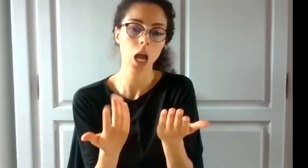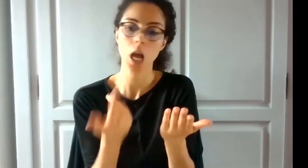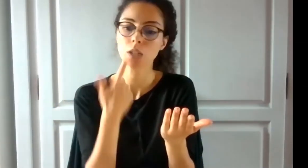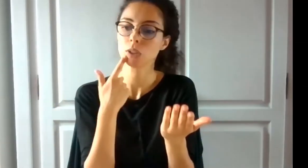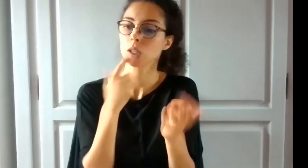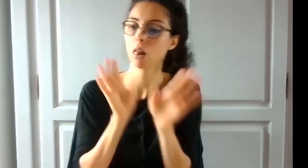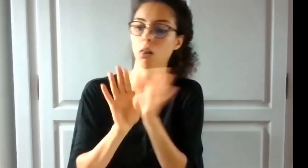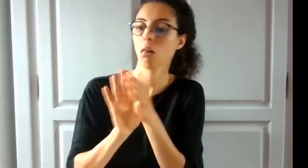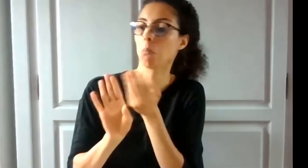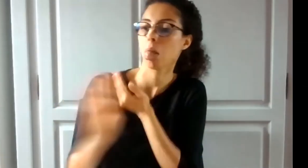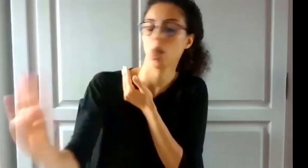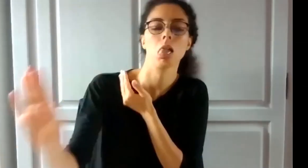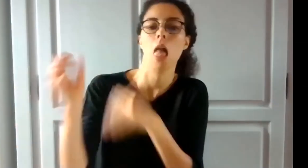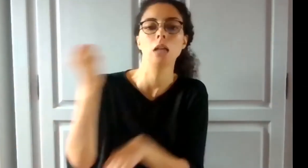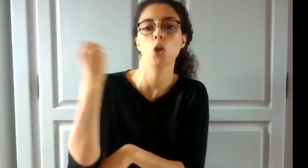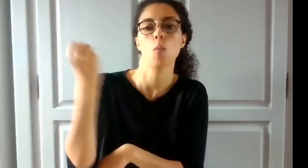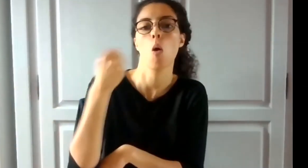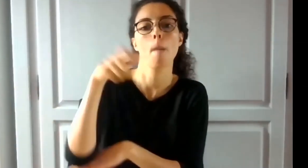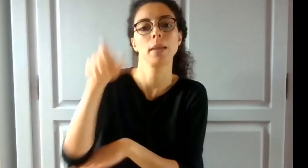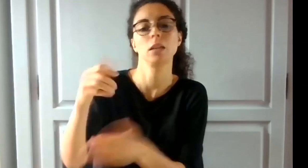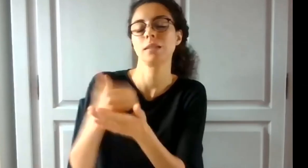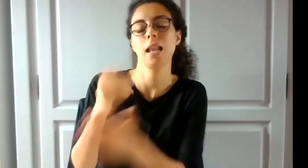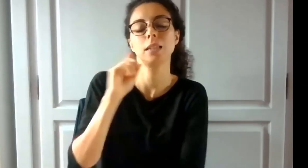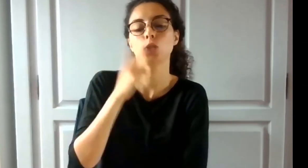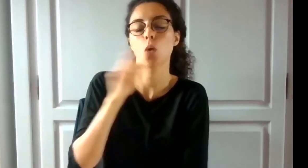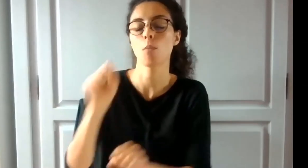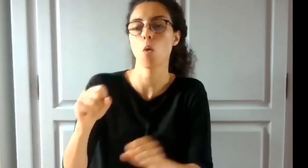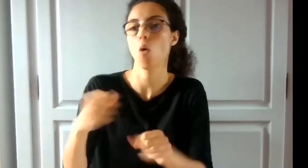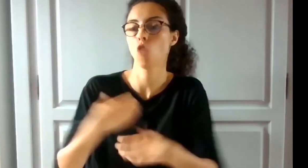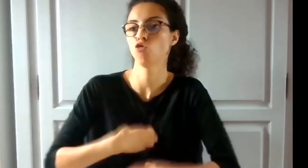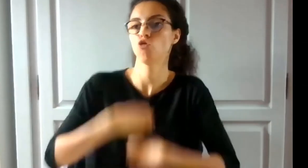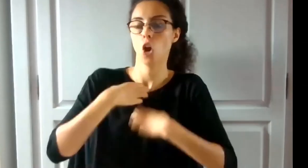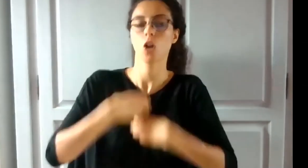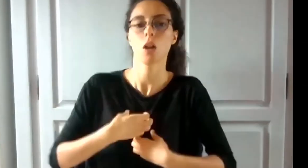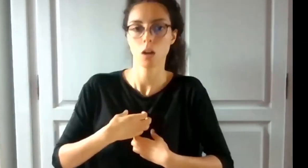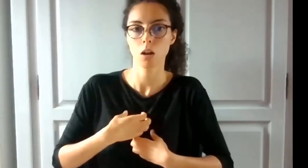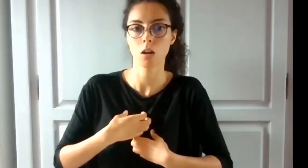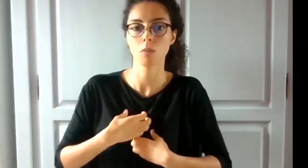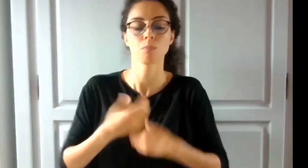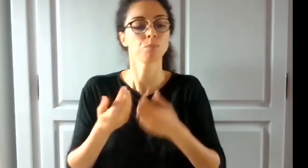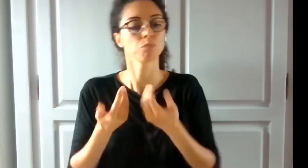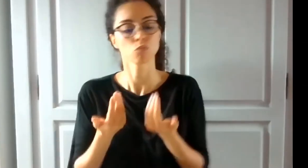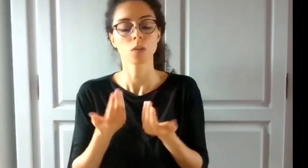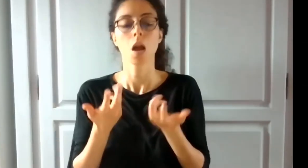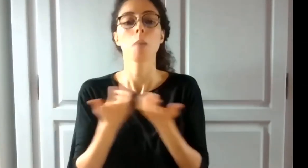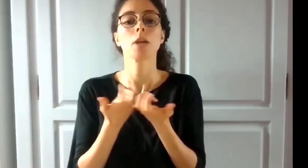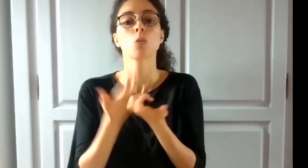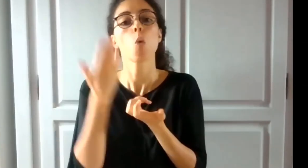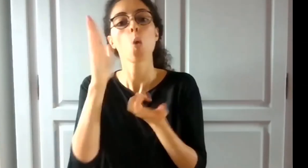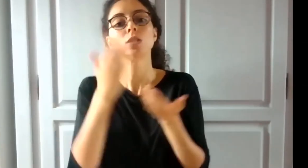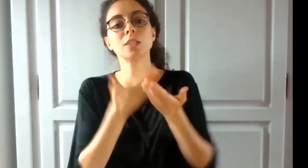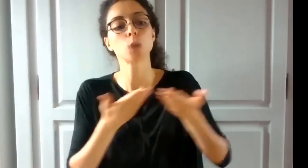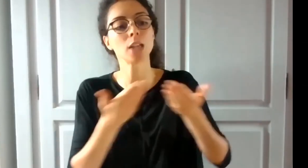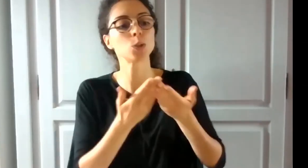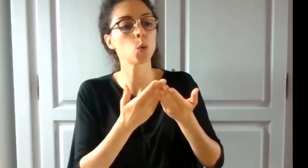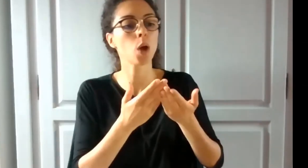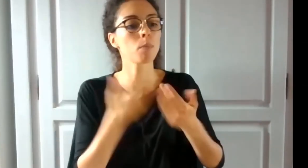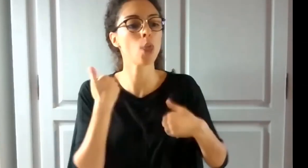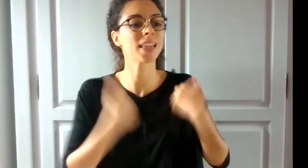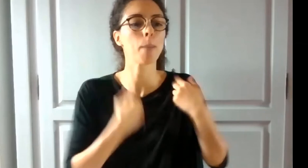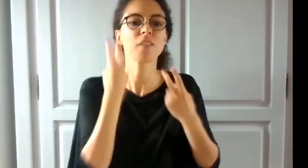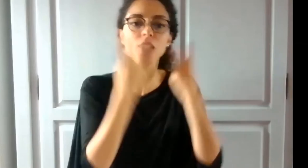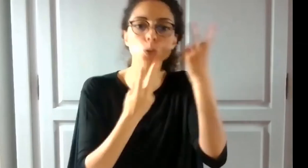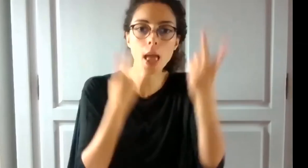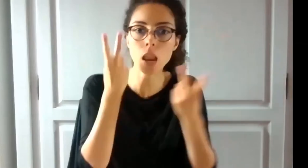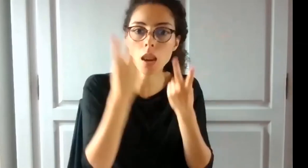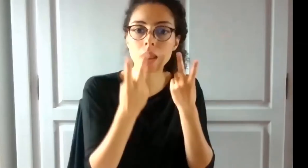sourd qui peut être très brutal. Dans d'autres cas, pour les salariés qui ont un handicap visuel,